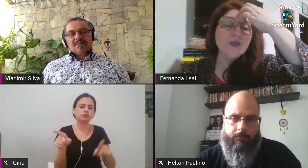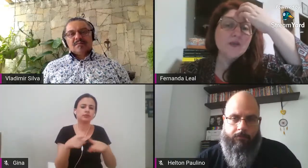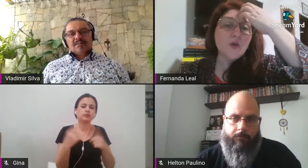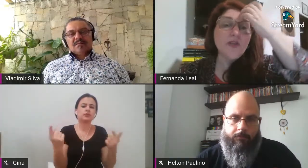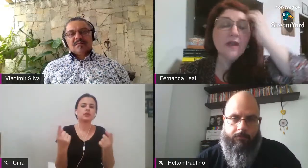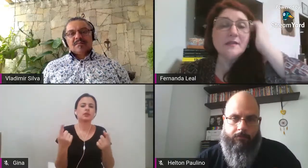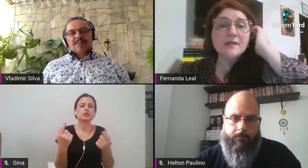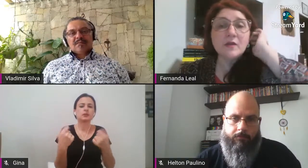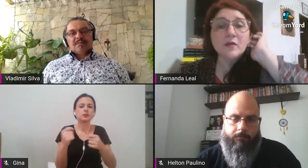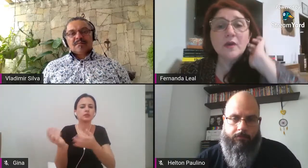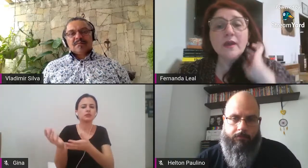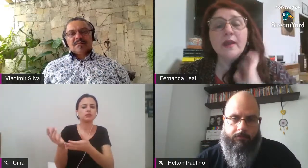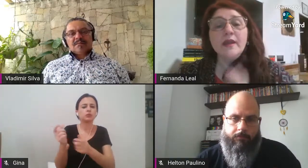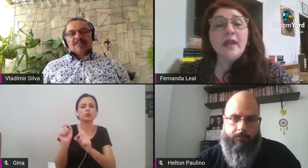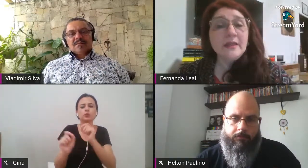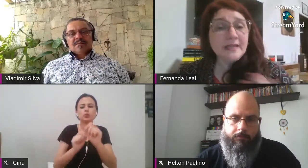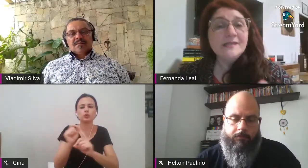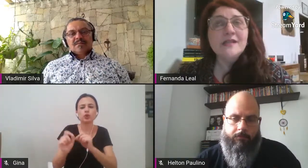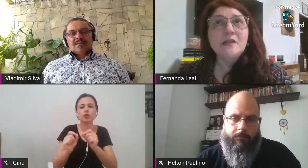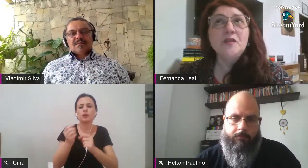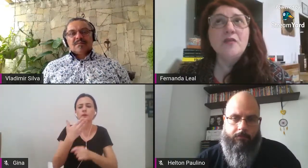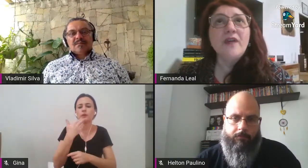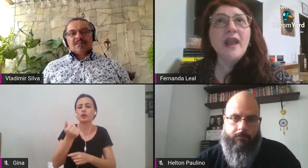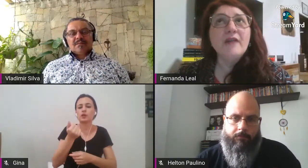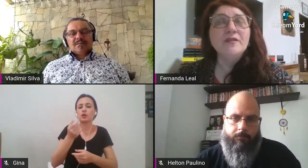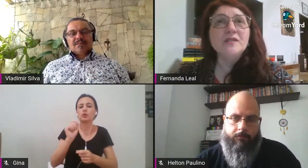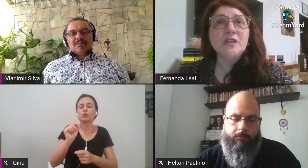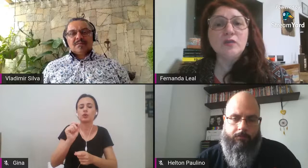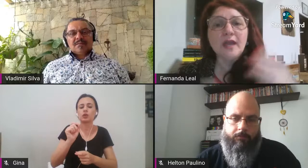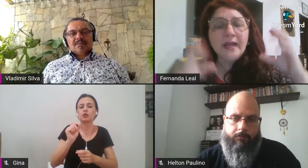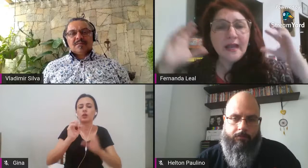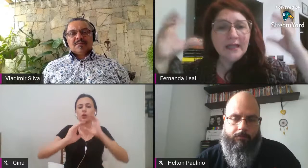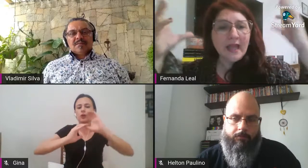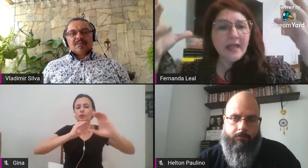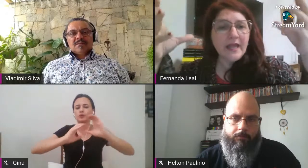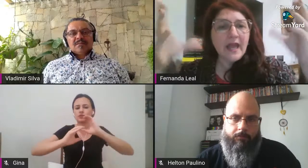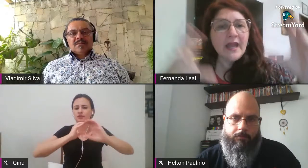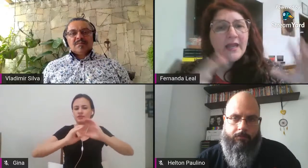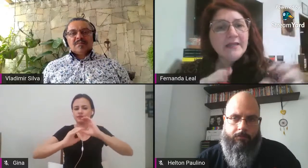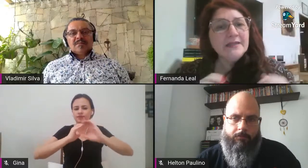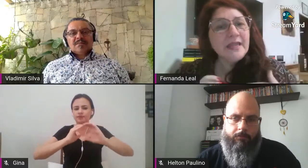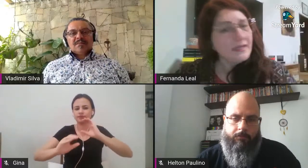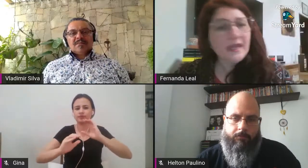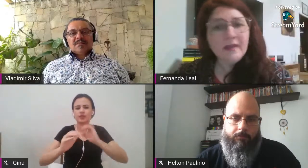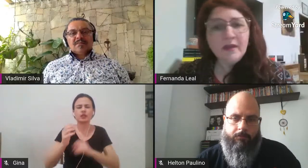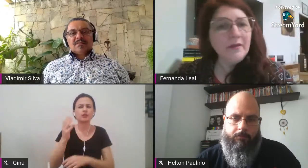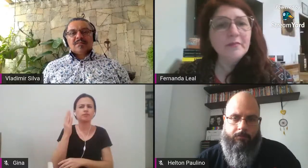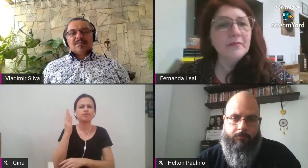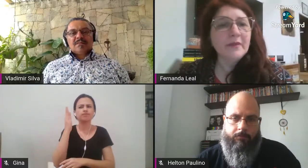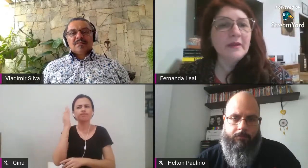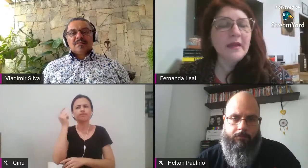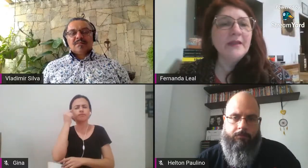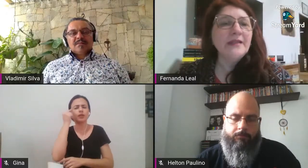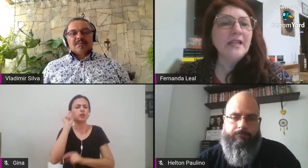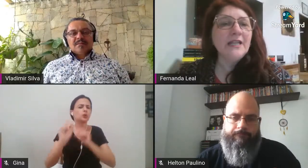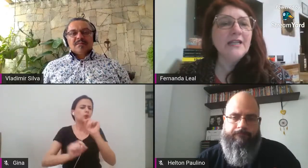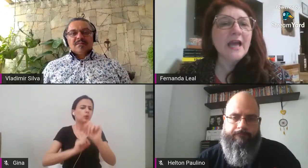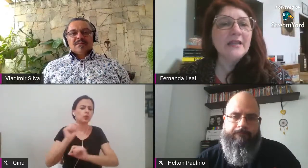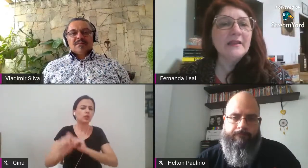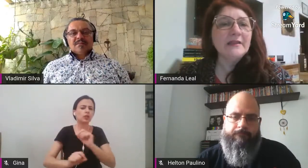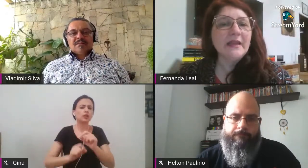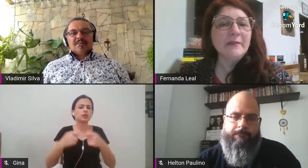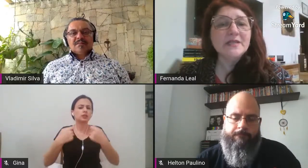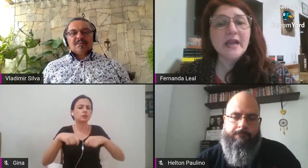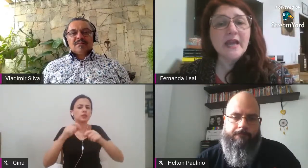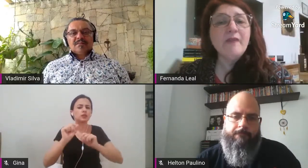melhorar a nossa comunicação. E é nesse sentido que eu falava, eu sinto que aquela ideia ela ainda tem que ter